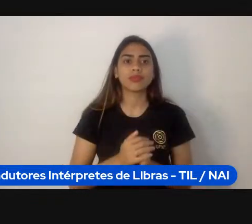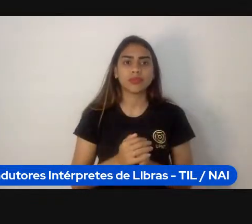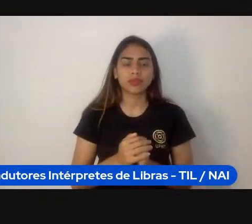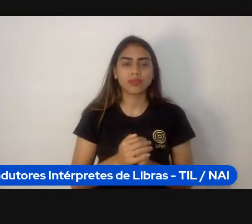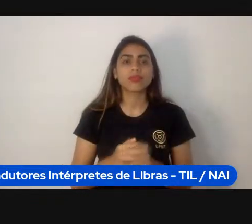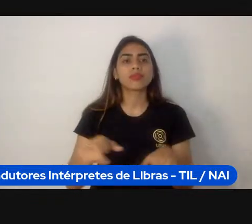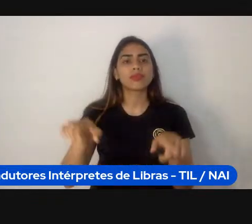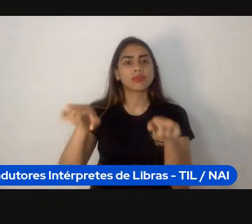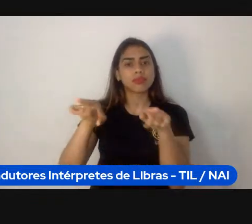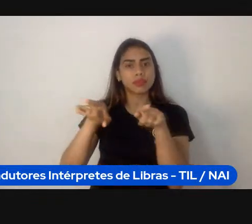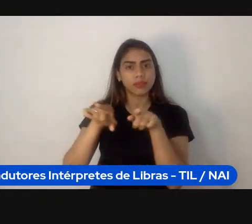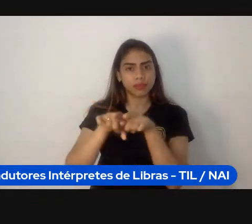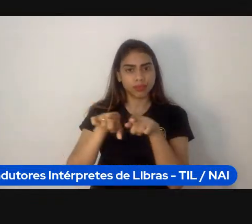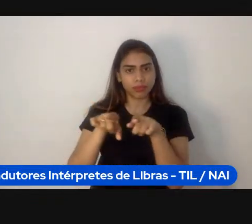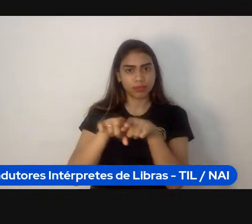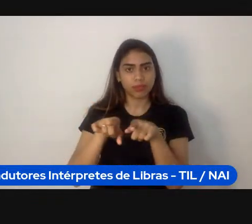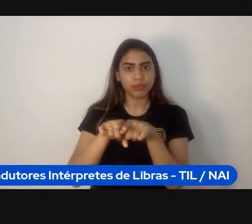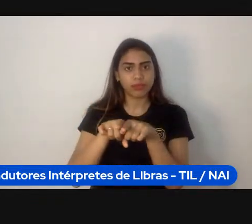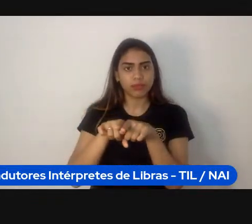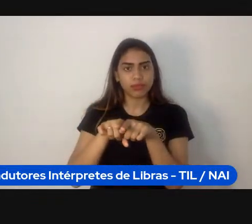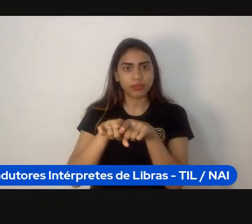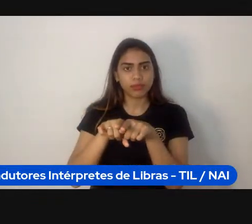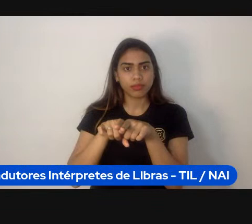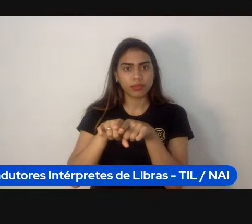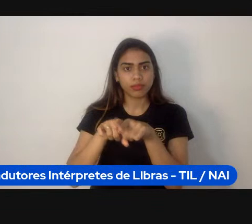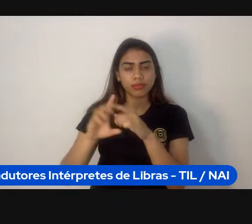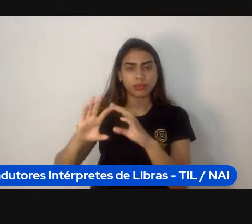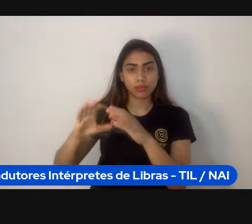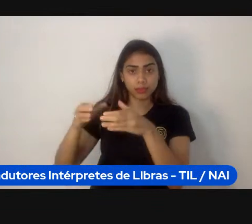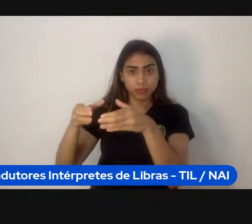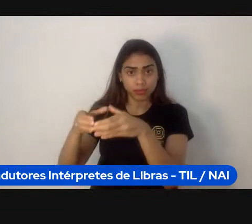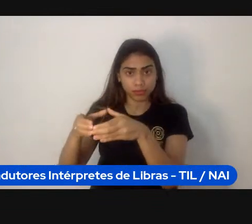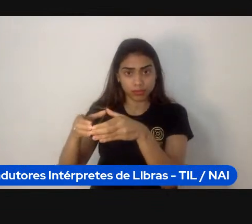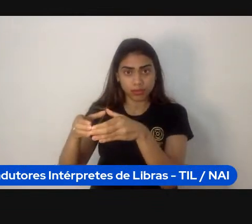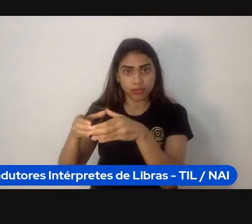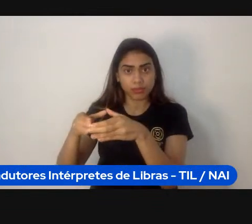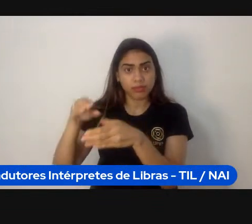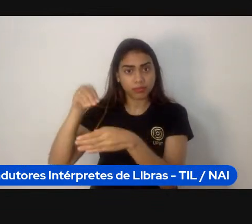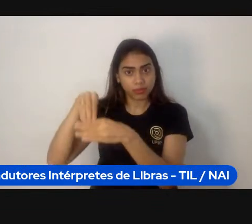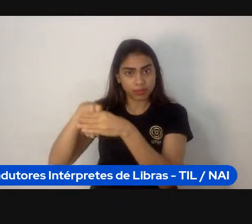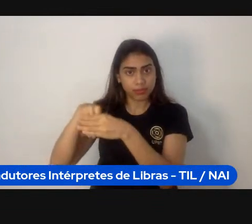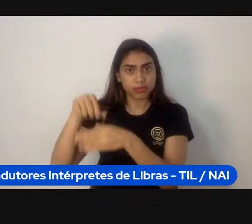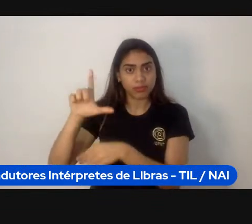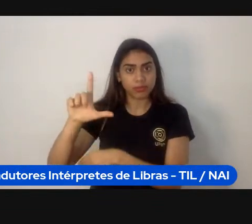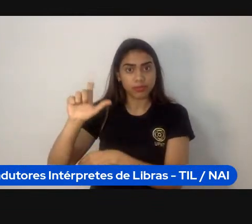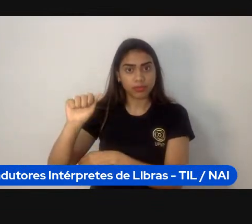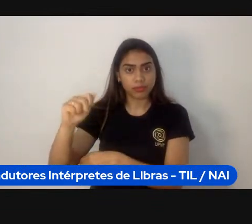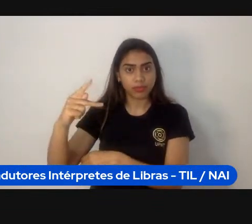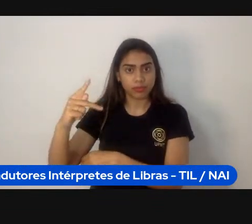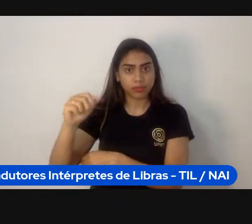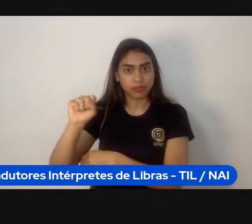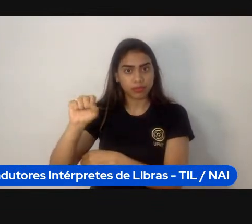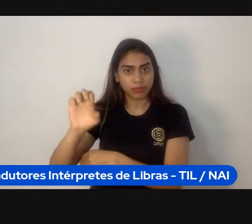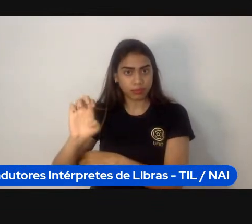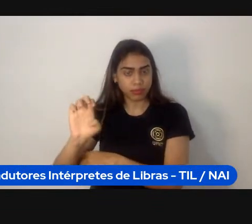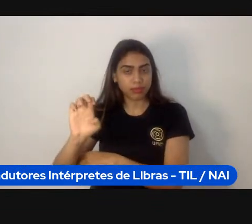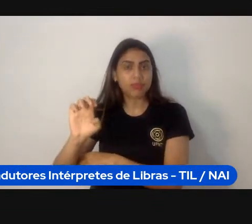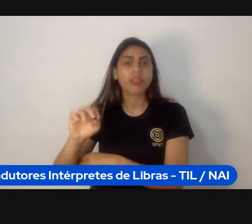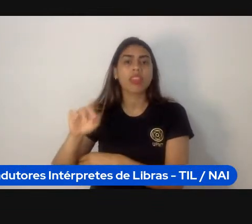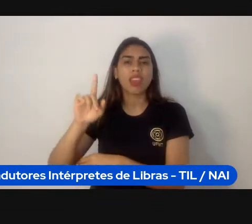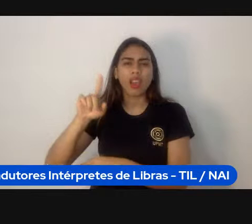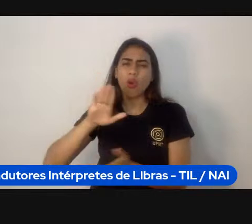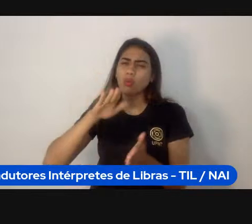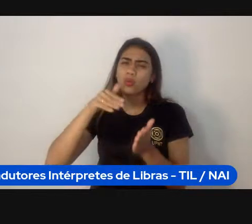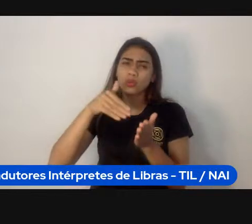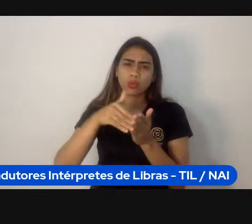LAPSE que toparam aí fazer essa parceria com a gente para o nosso último evento, né, no final do ano,